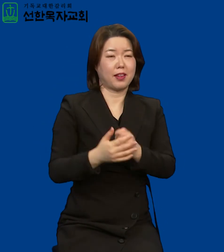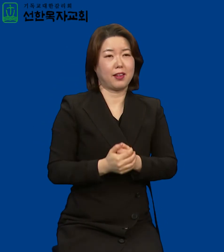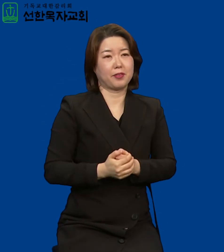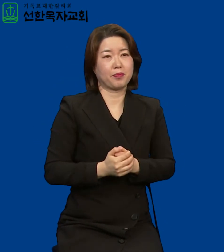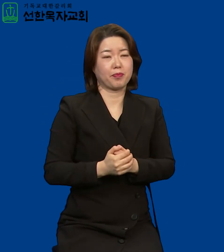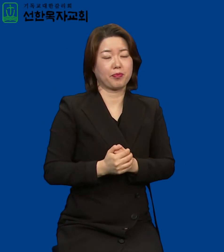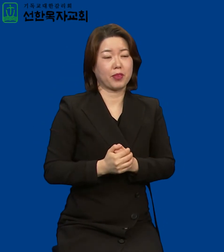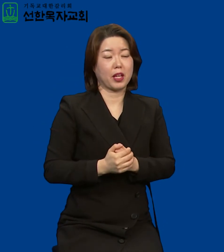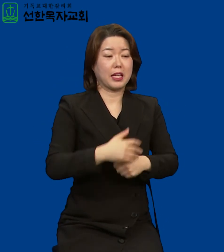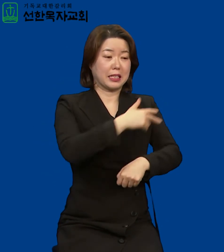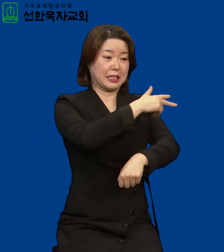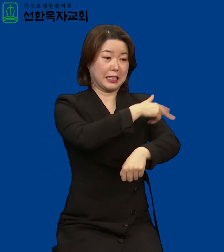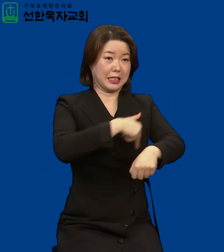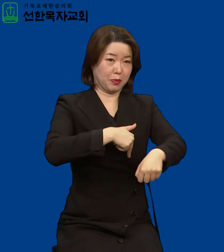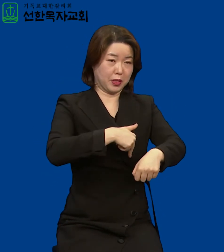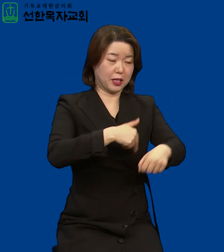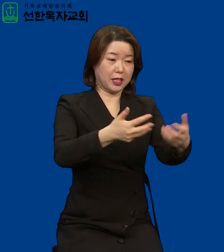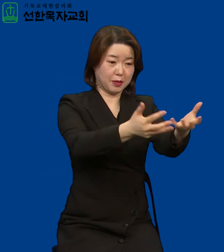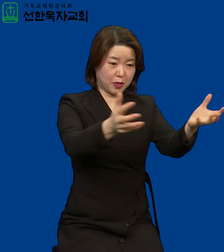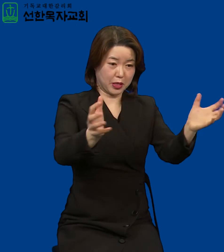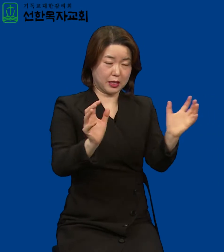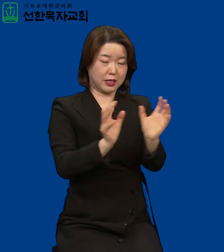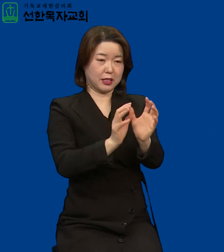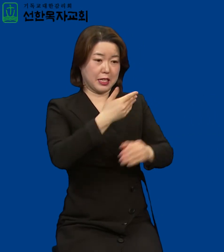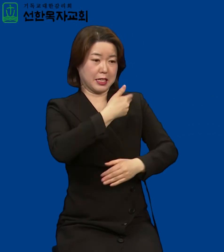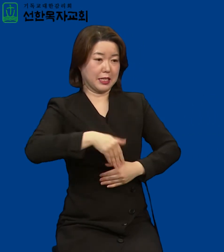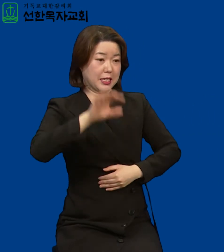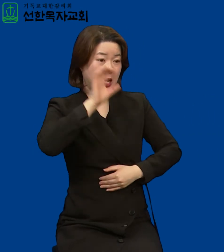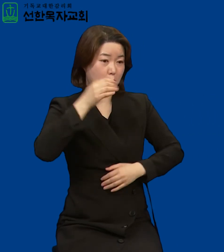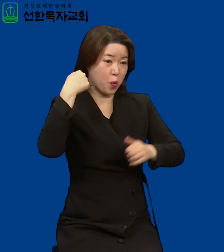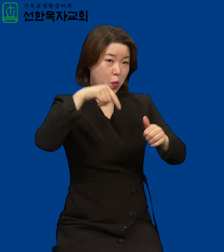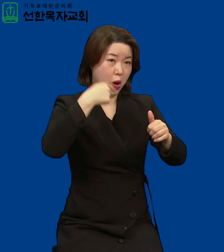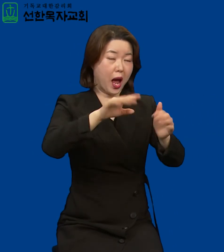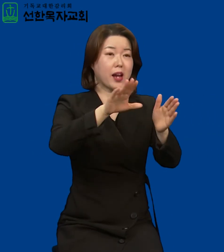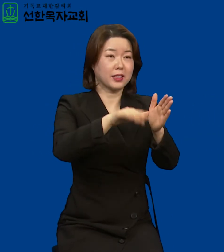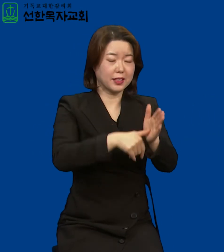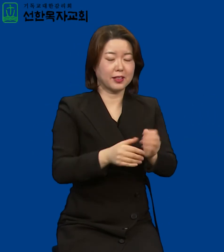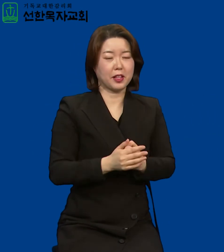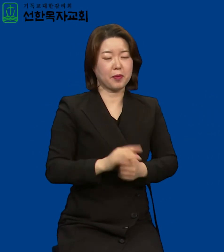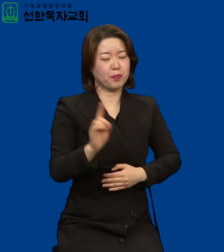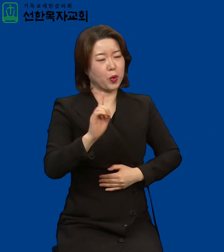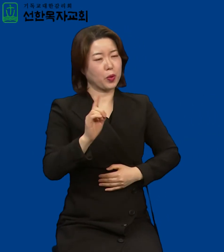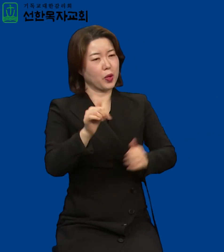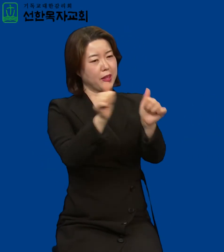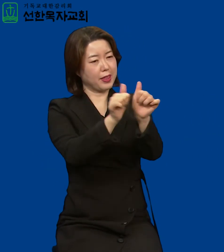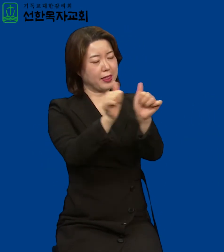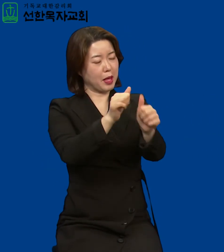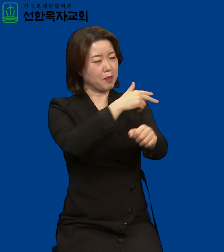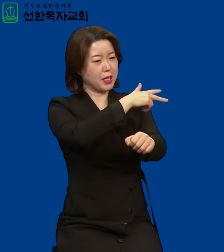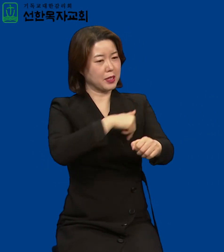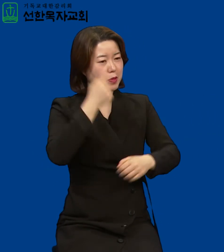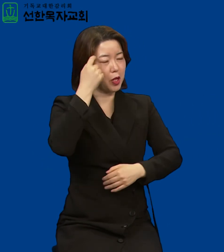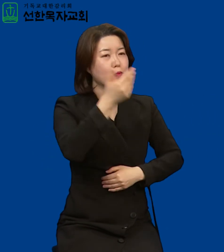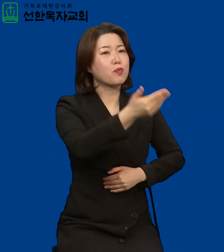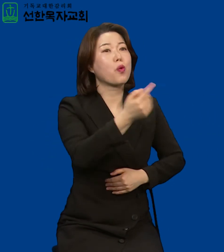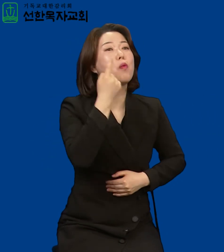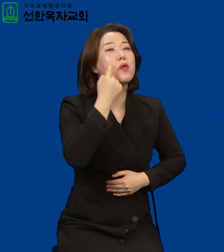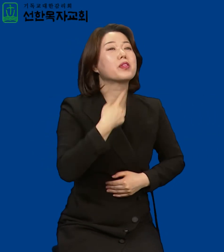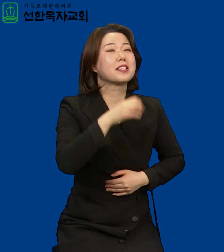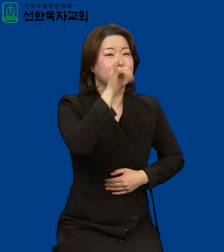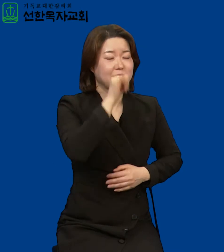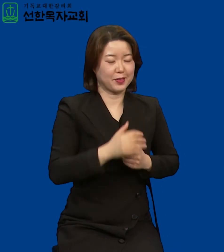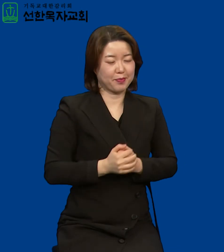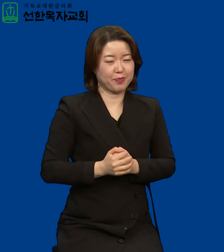그 집사님들을 제자 훈련할 때 어느 남자 집사님에게 질문을 드렸습니다.